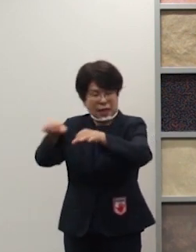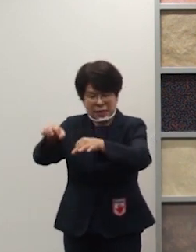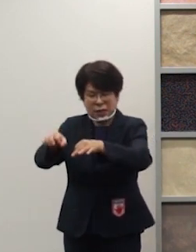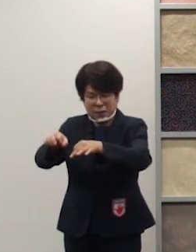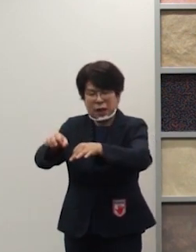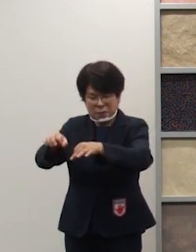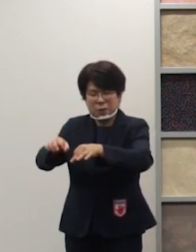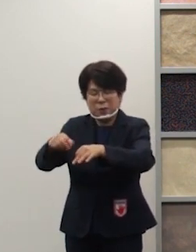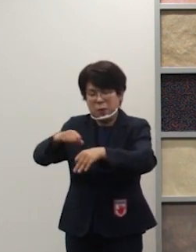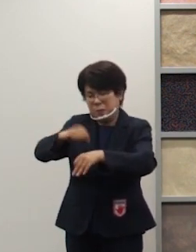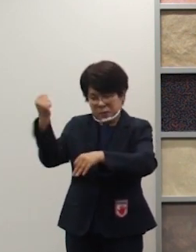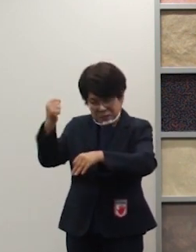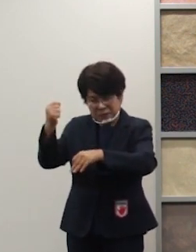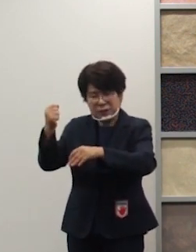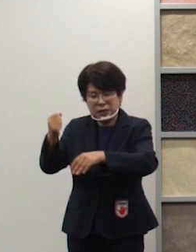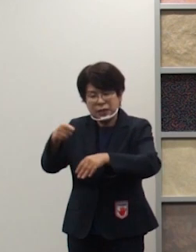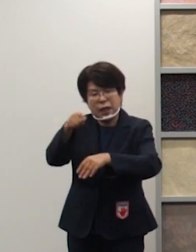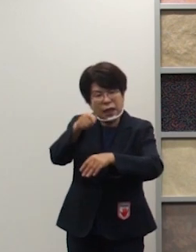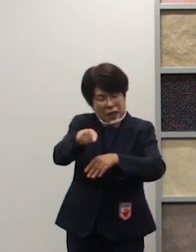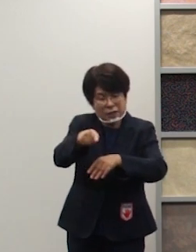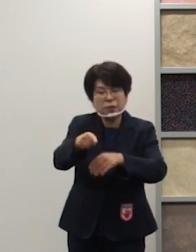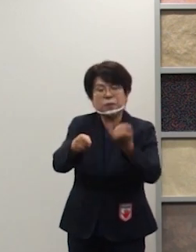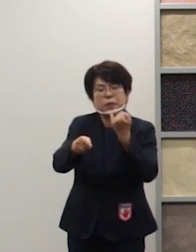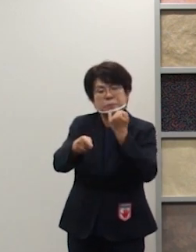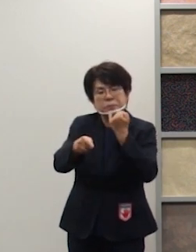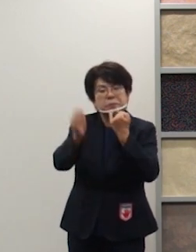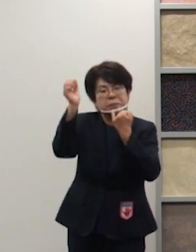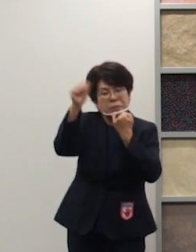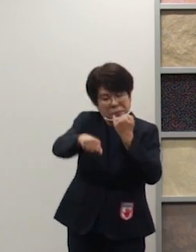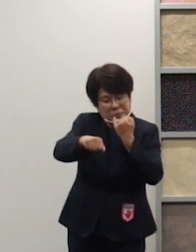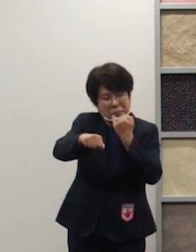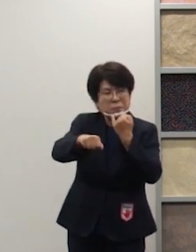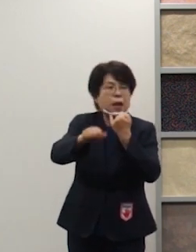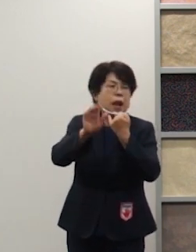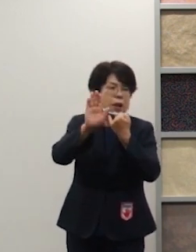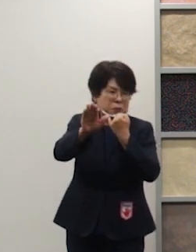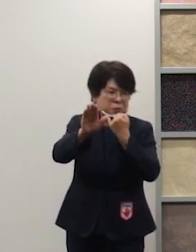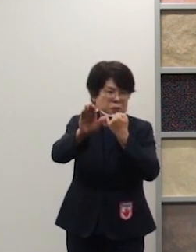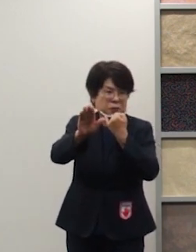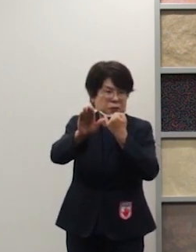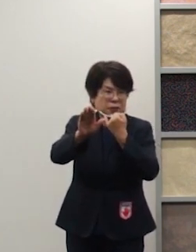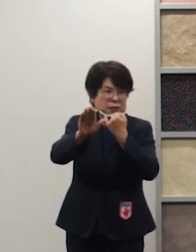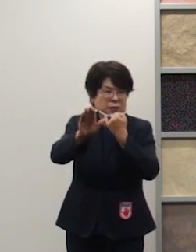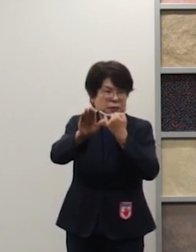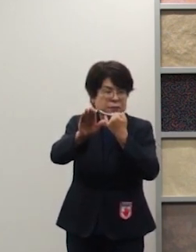方は認証の方はどうぞご自由に営業してください、だけど